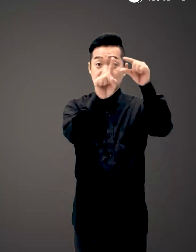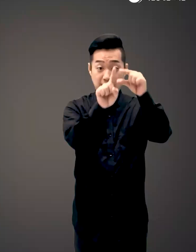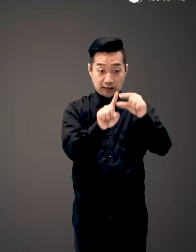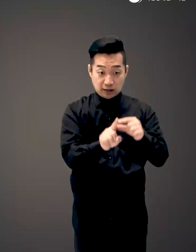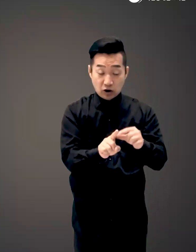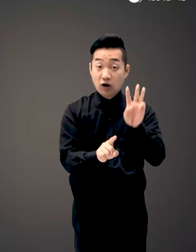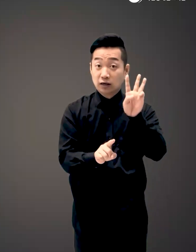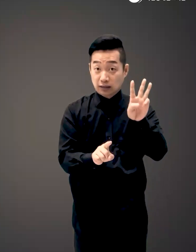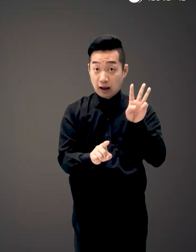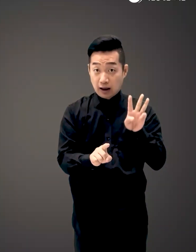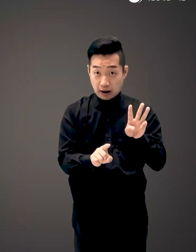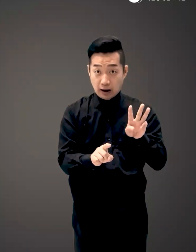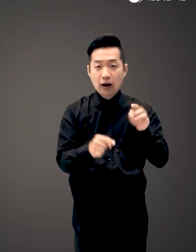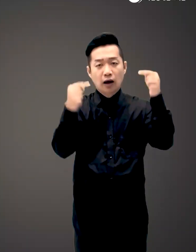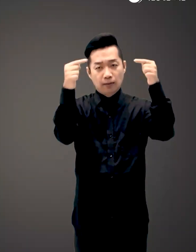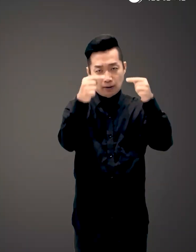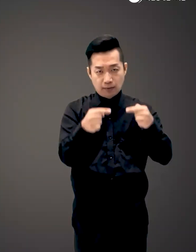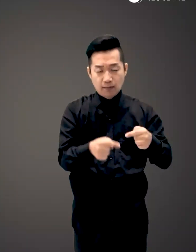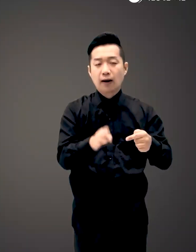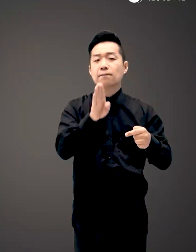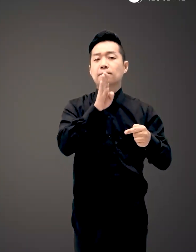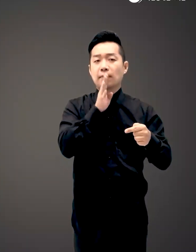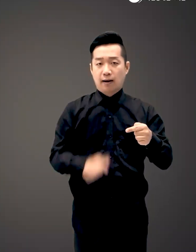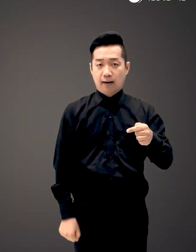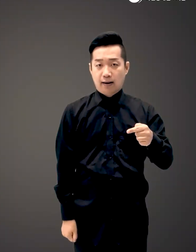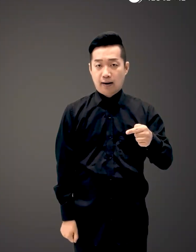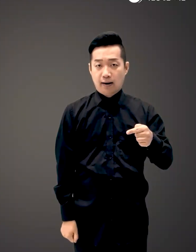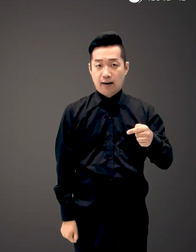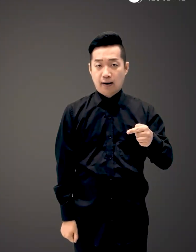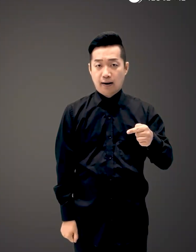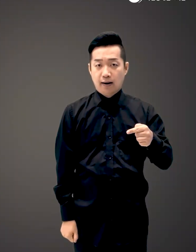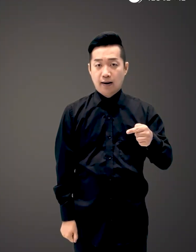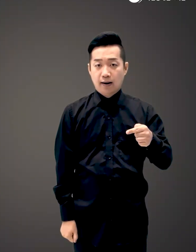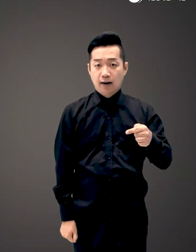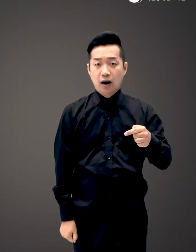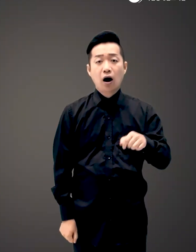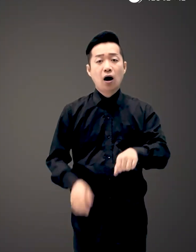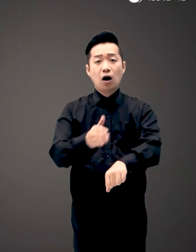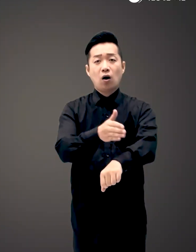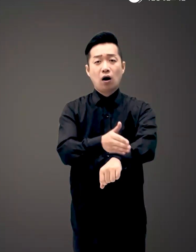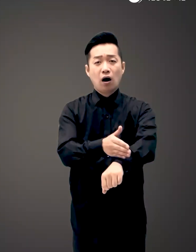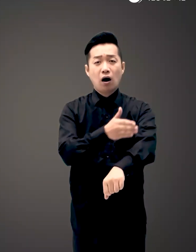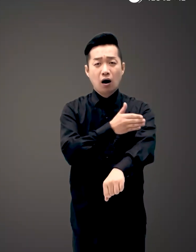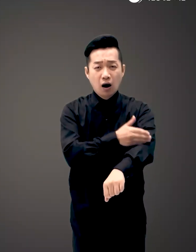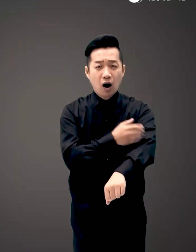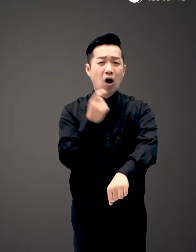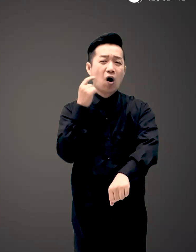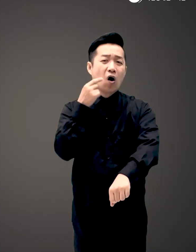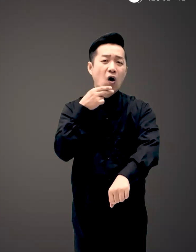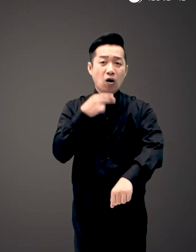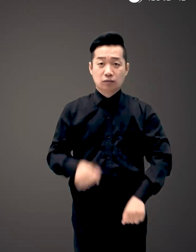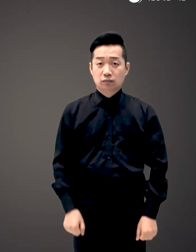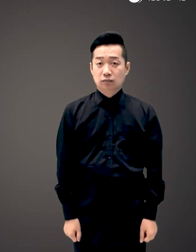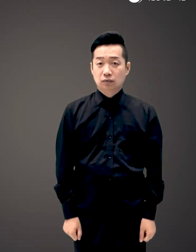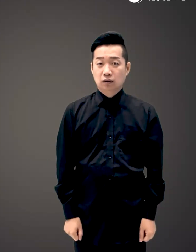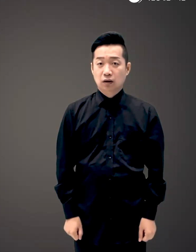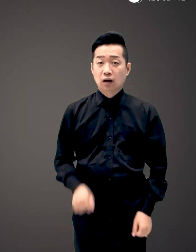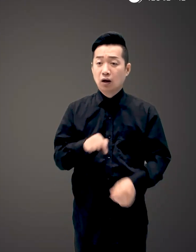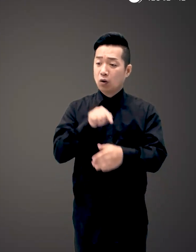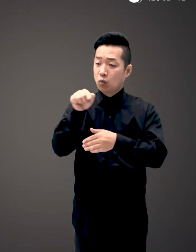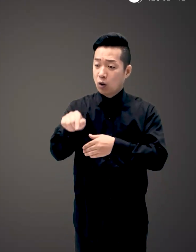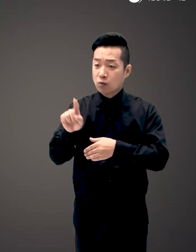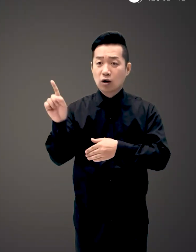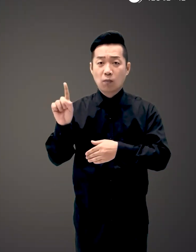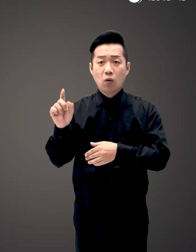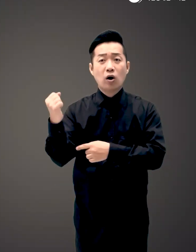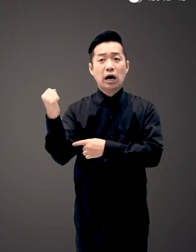세 단어는 사실과 딱 부합되는 것이죠. 이 단어는 아무런 과장이 없고 아무런 그